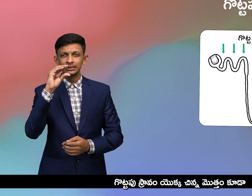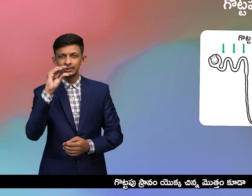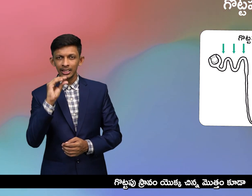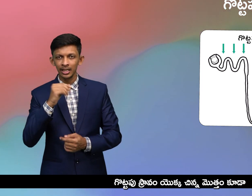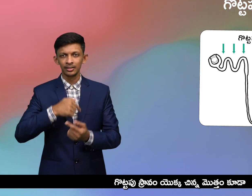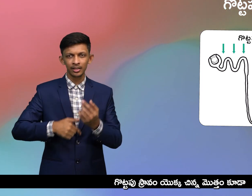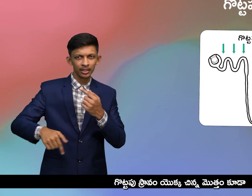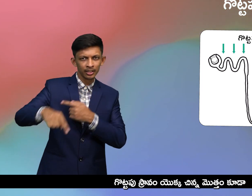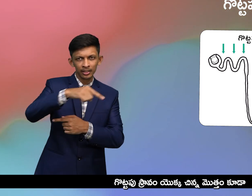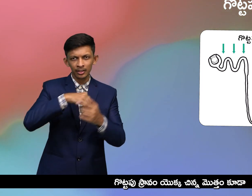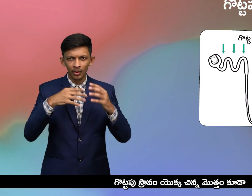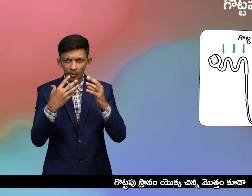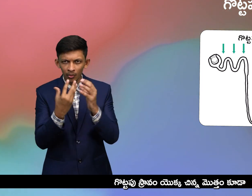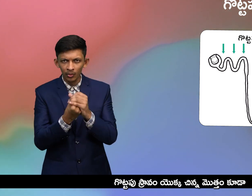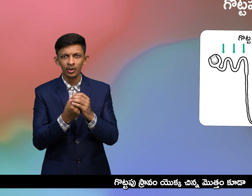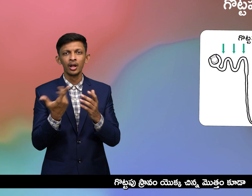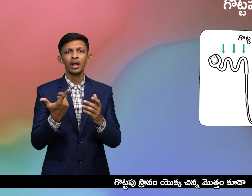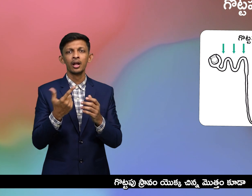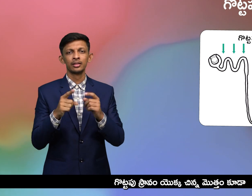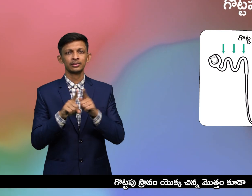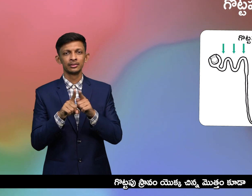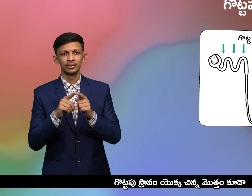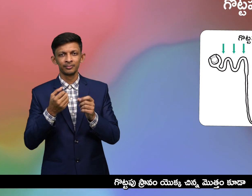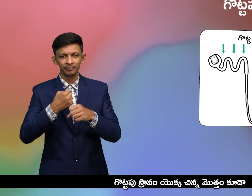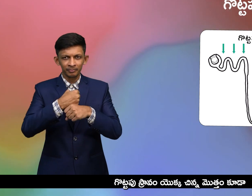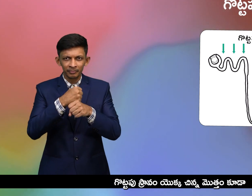గొట్టపు స్రావం యొక్క చిన్న మొత్తం కూడా